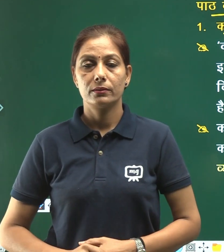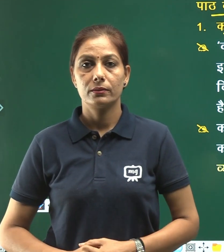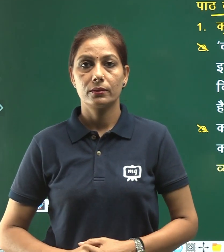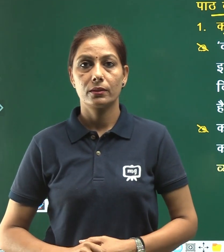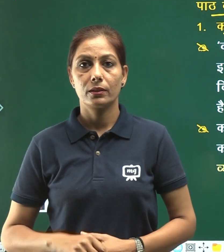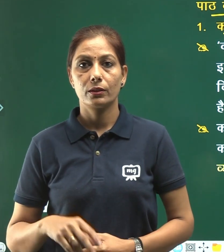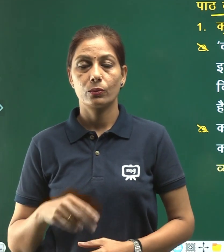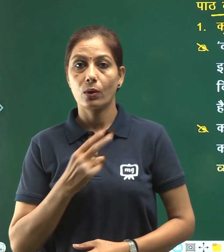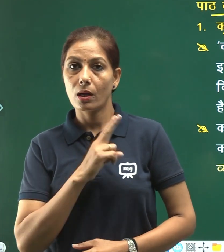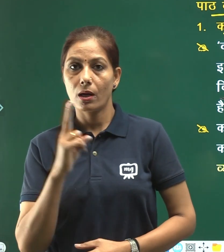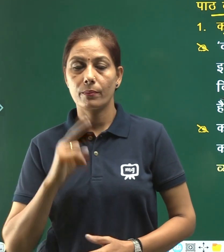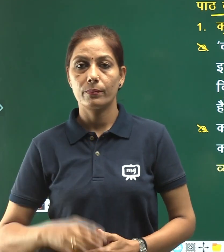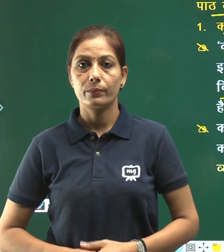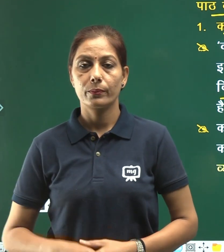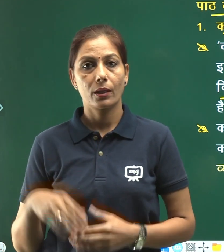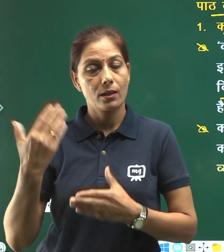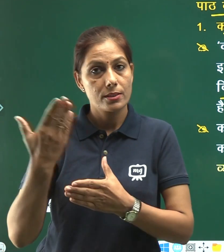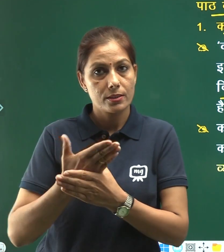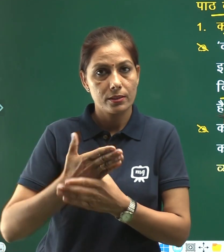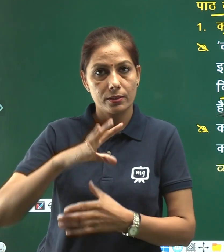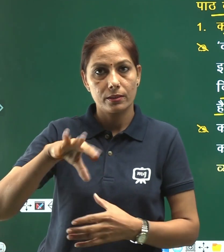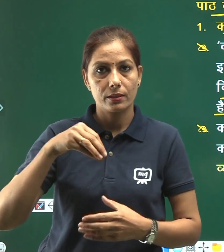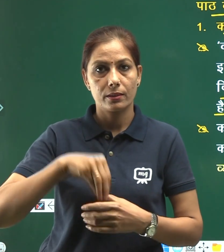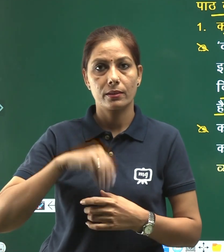इन दिनों से संकलित की गई है।